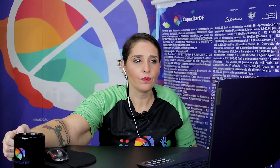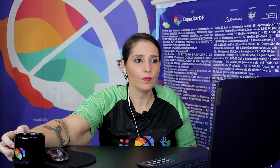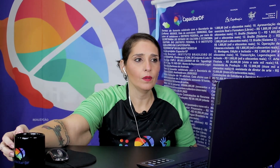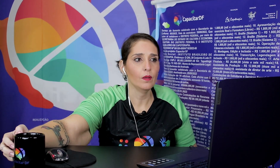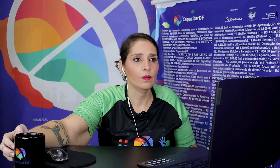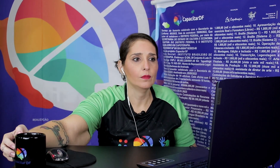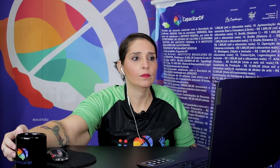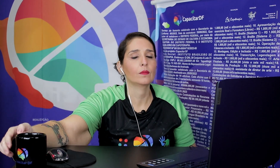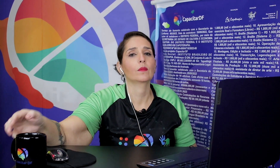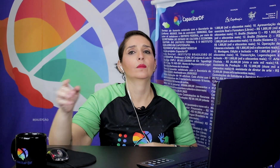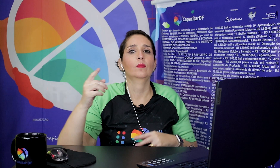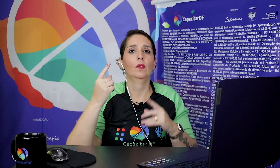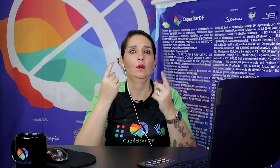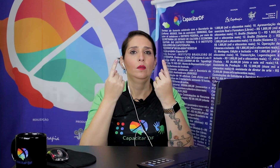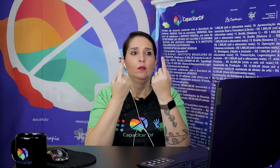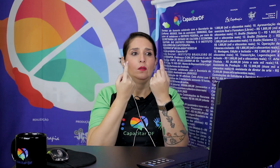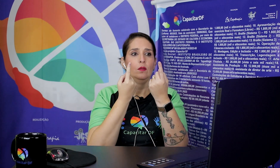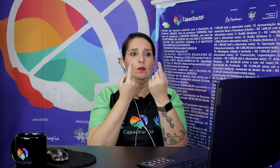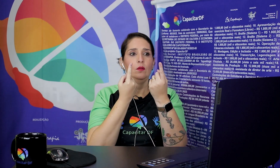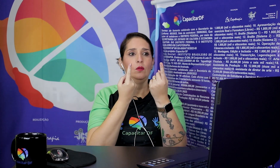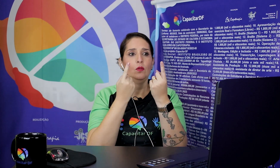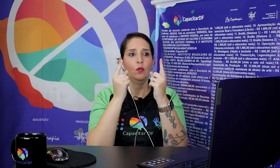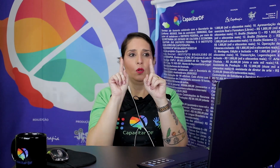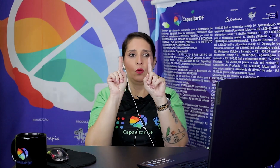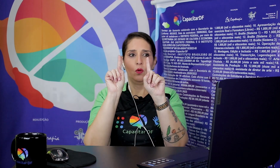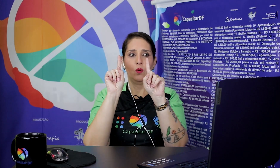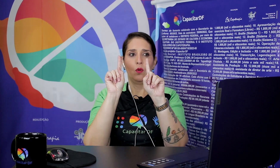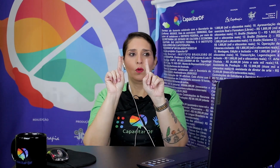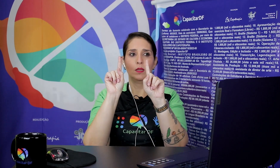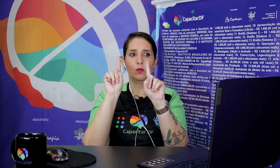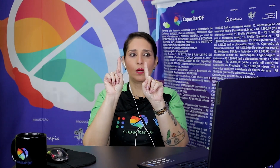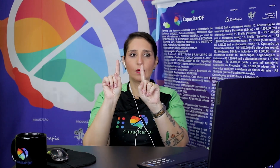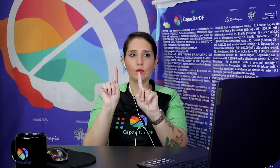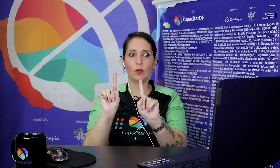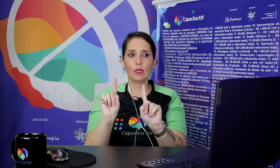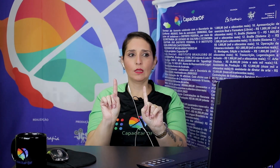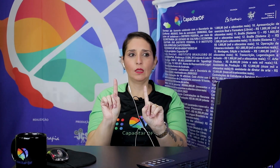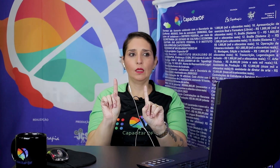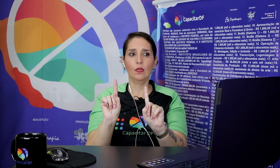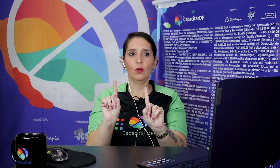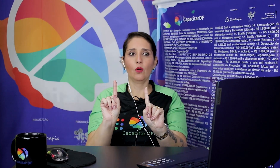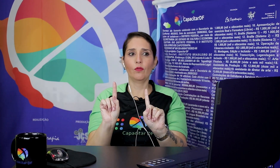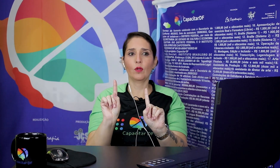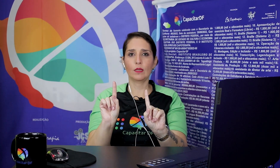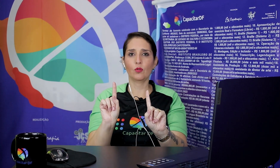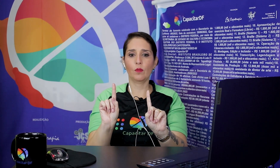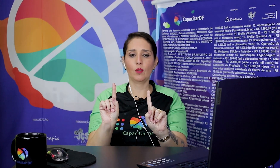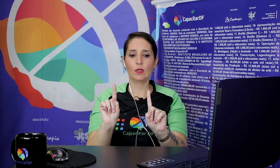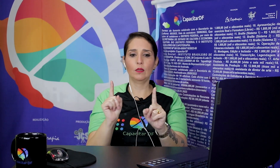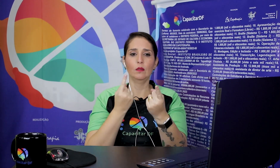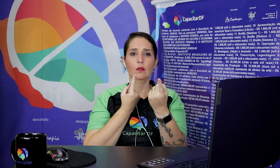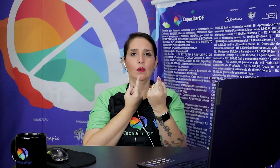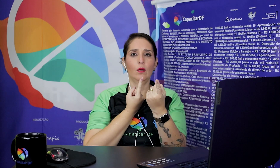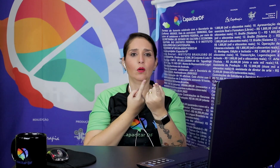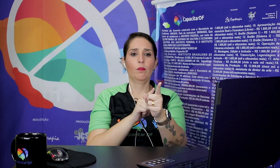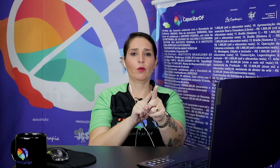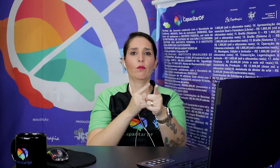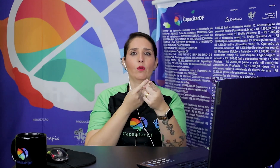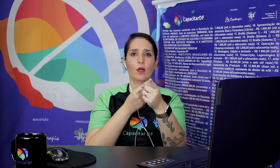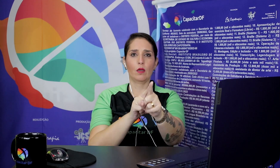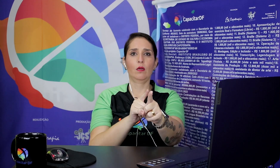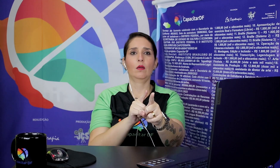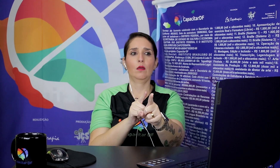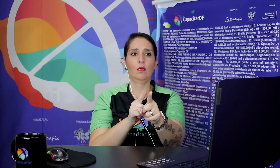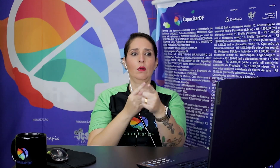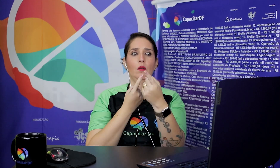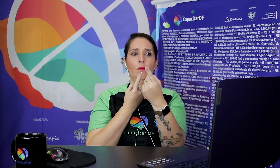imagem do Joabe. Poderia repetir, por gentileza? Com as mãos assim, configuração de mão assim, Uhum.